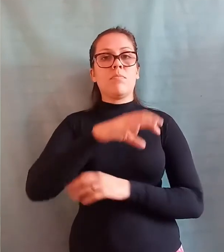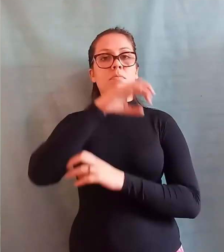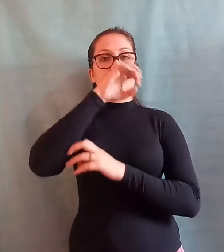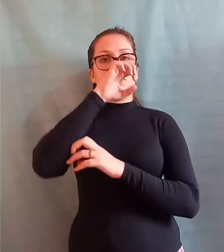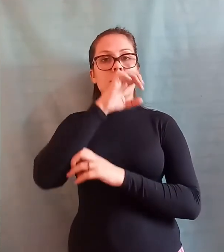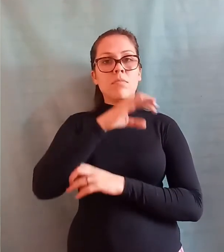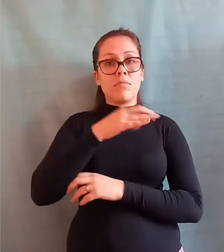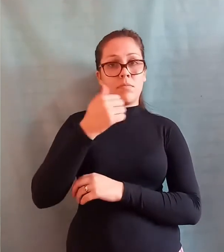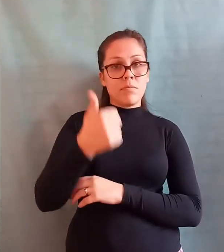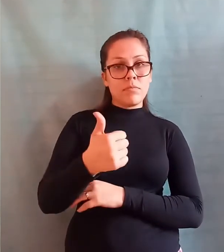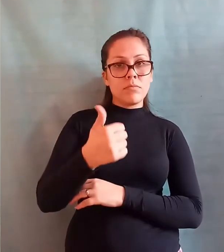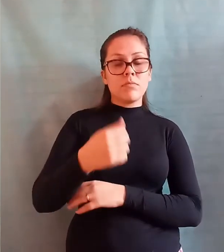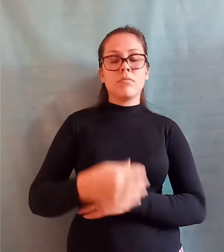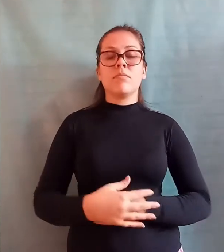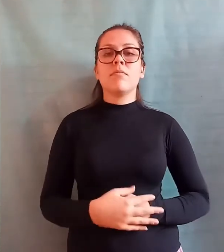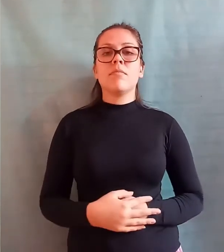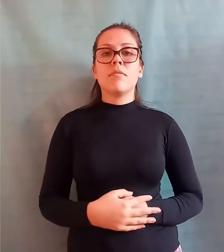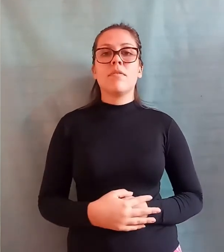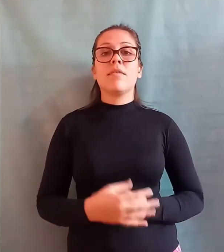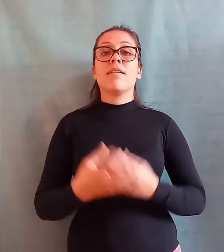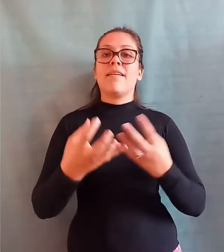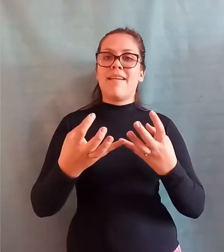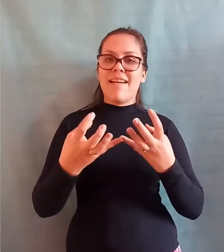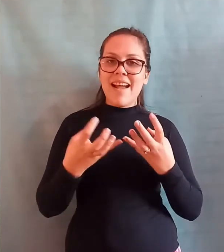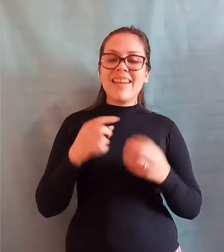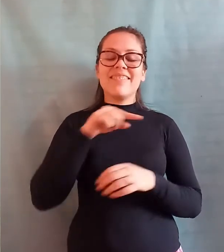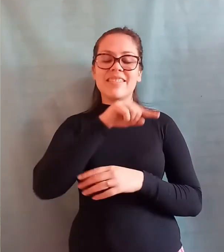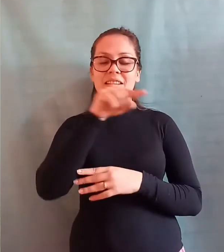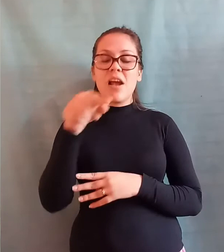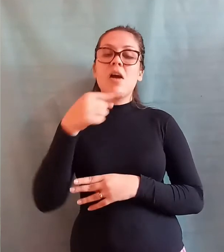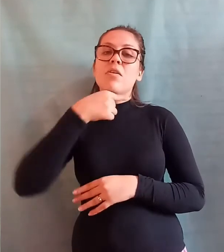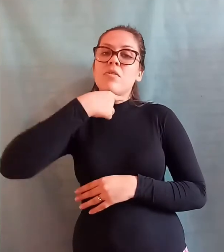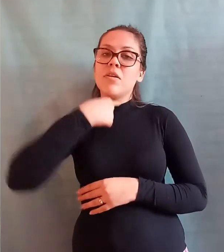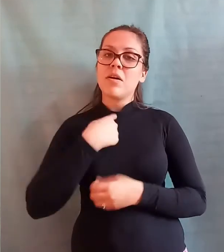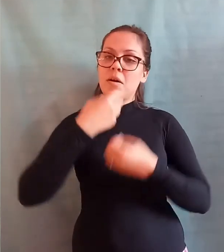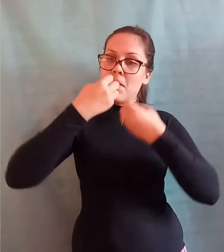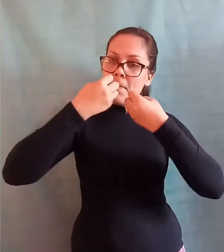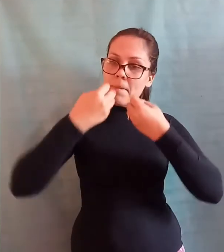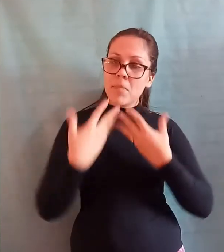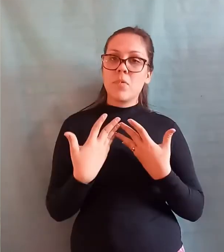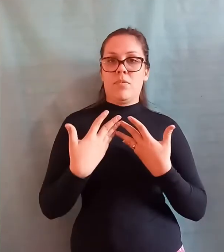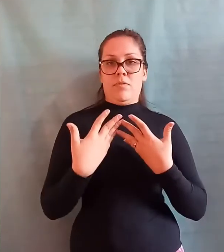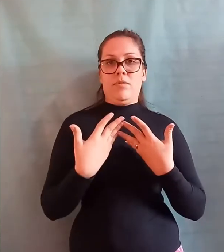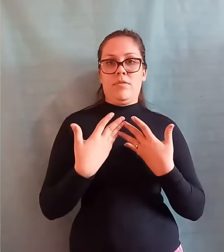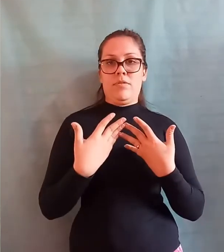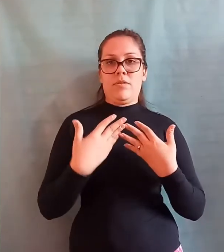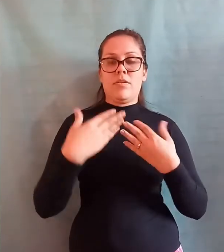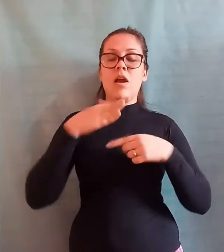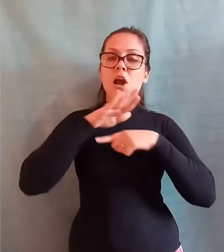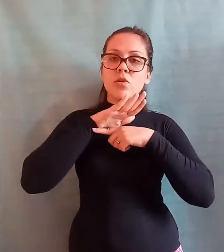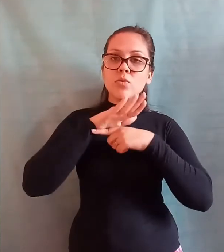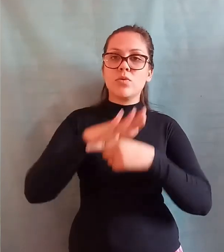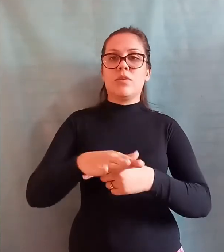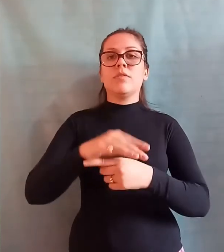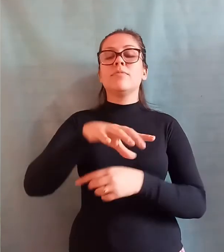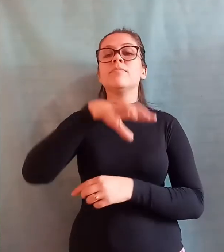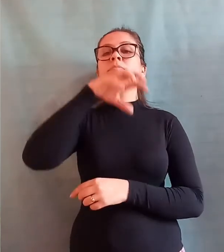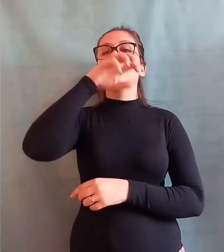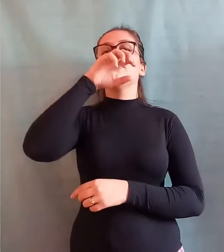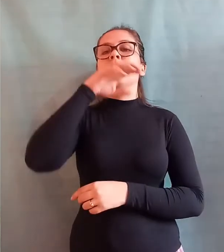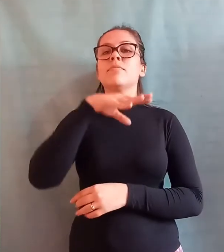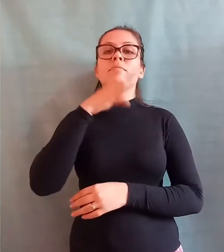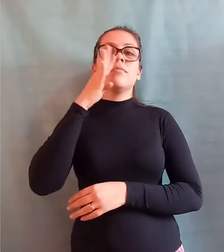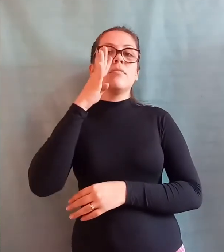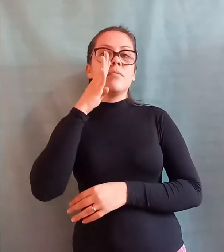respiração, tá? Eu espero que vocês tenham gostado, que vocês incluam a respiração das